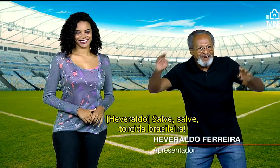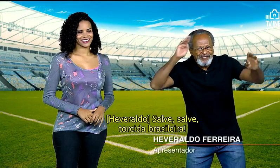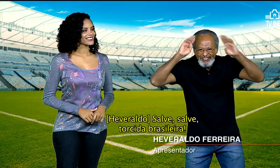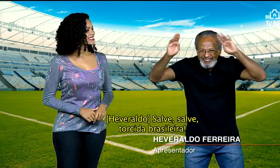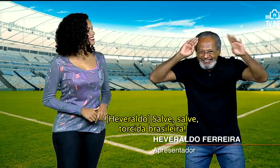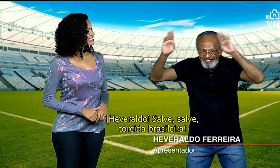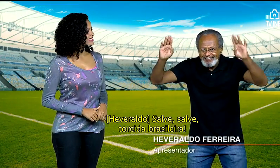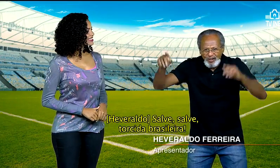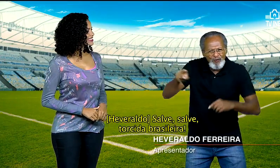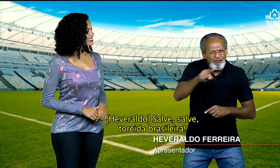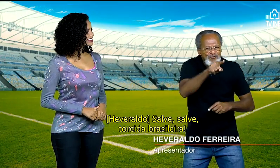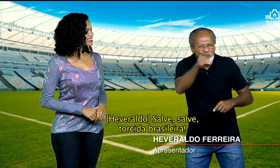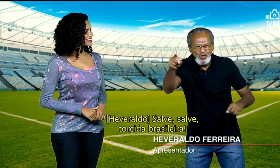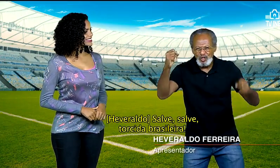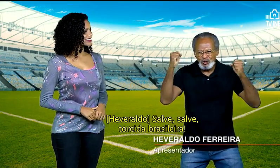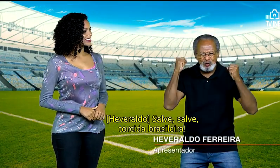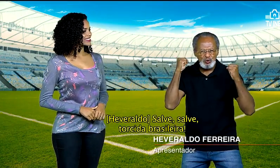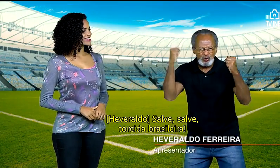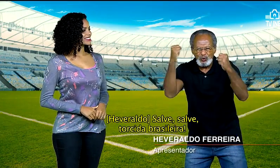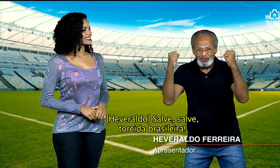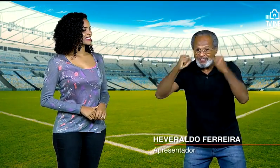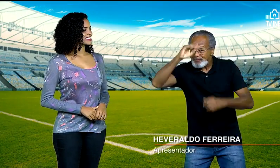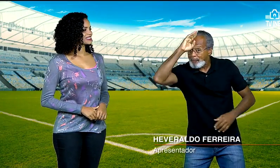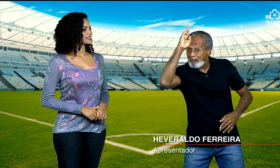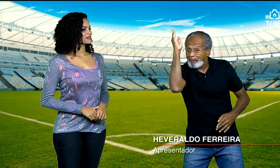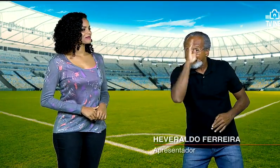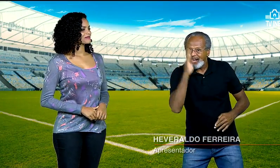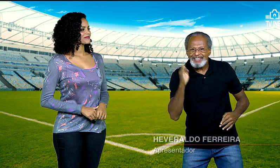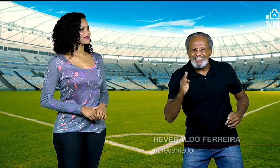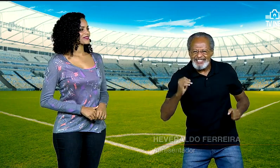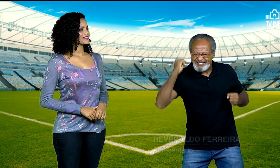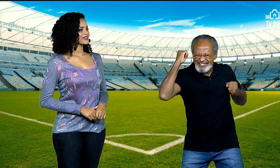Salve, salve, torcida brasileira!